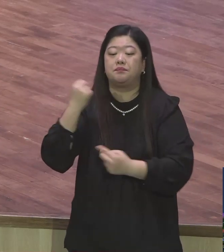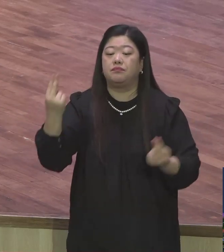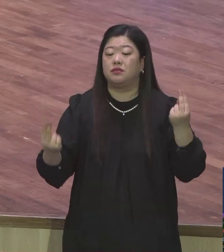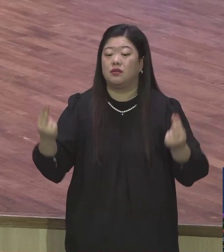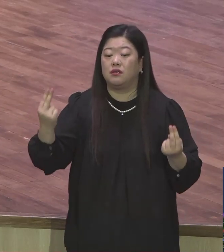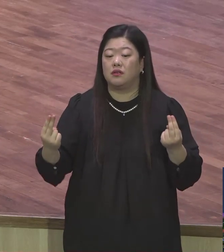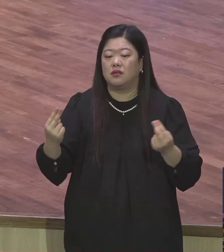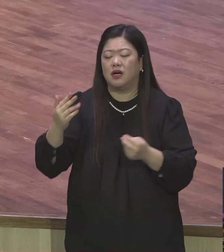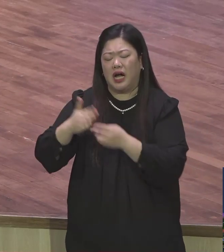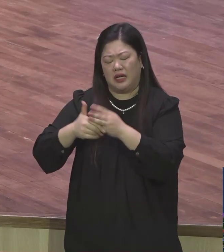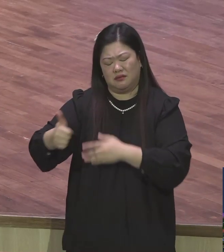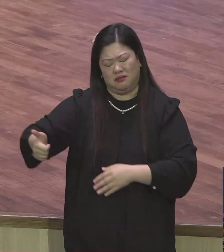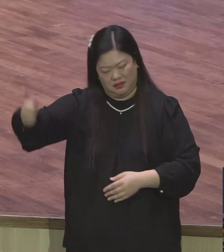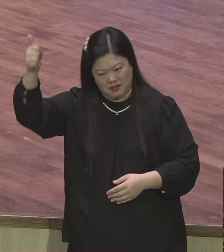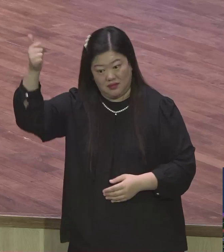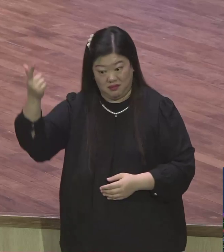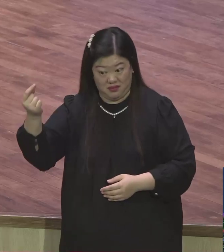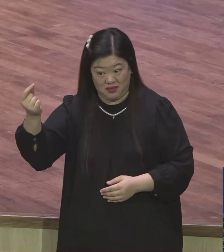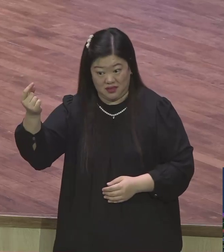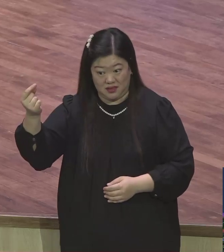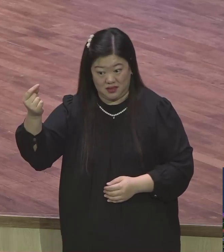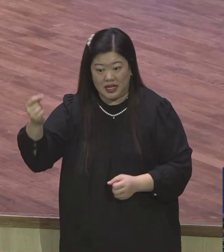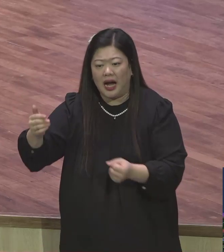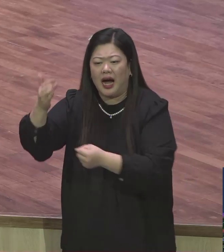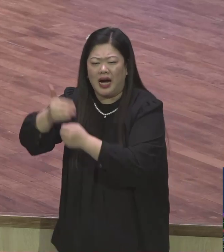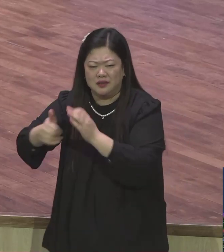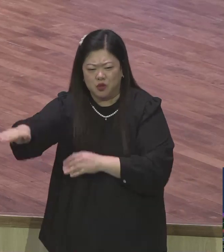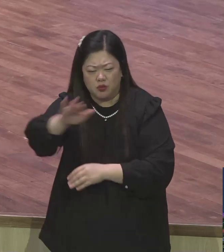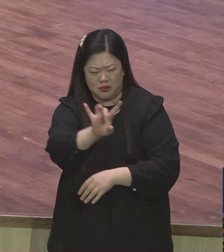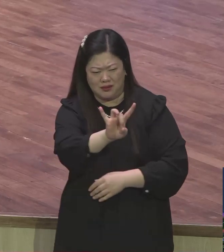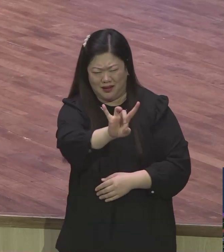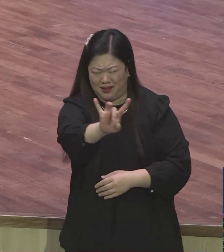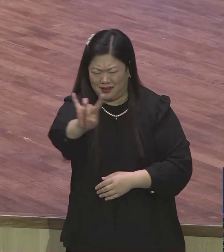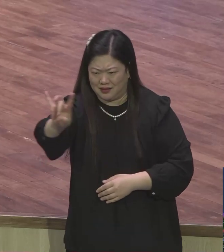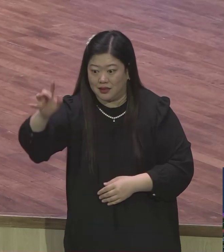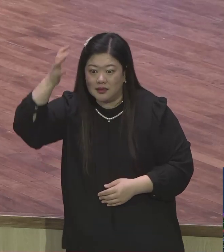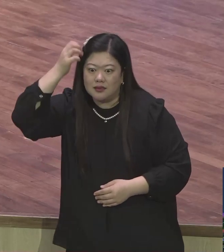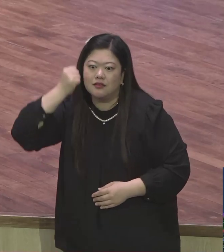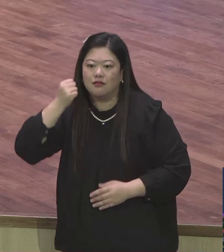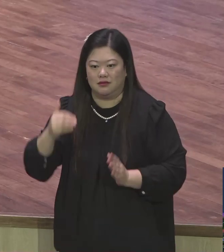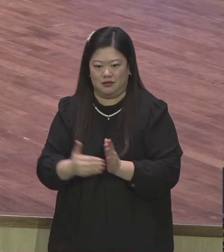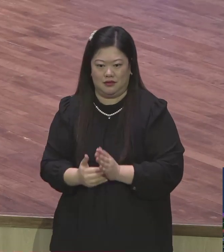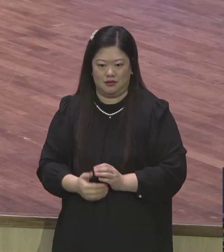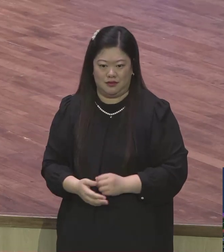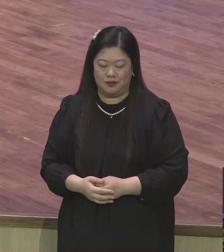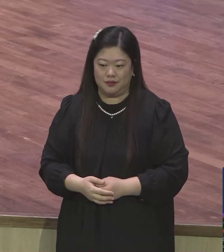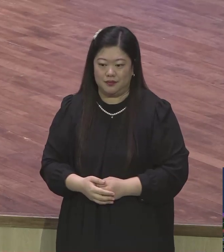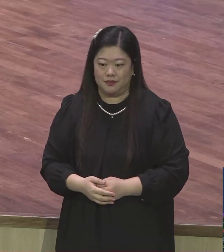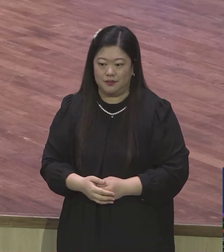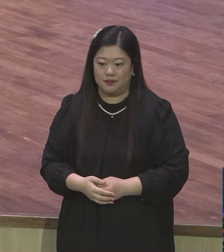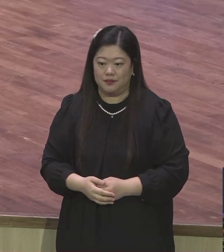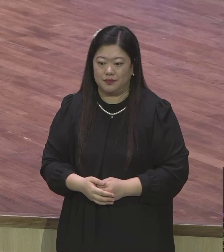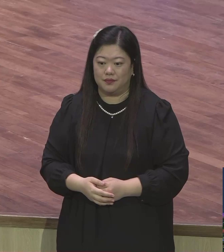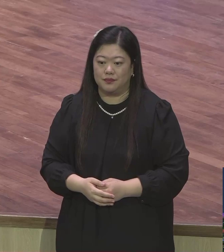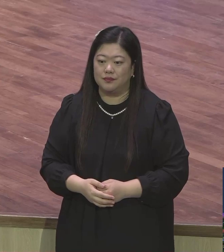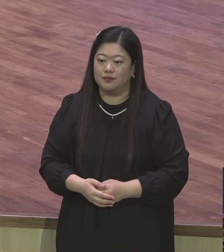제가 체험한 하나님은요, 여러분이 복음을 위해서요, 정말 성경에 나와